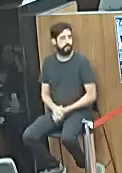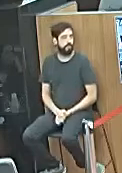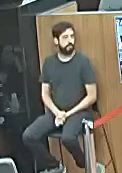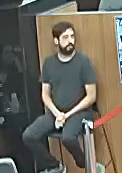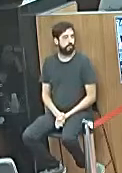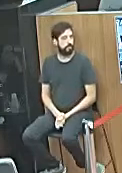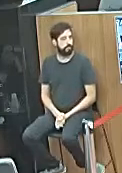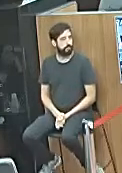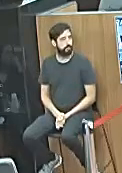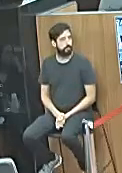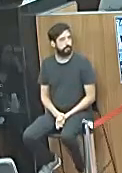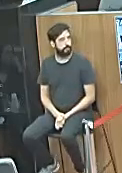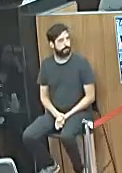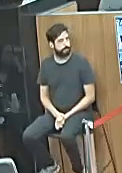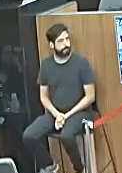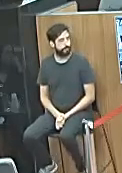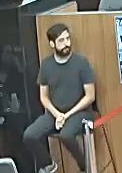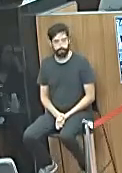questões